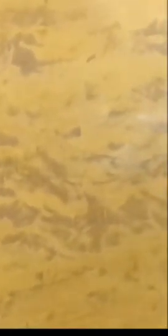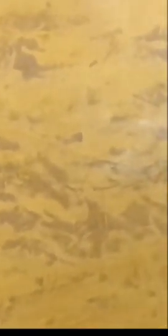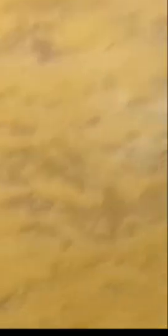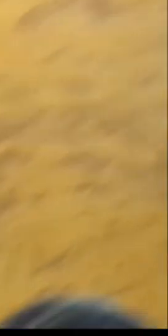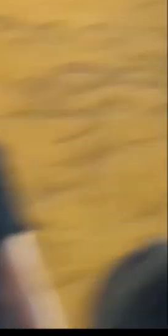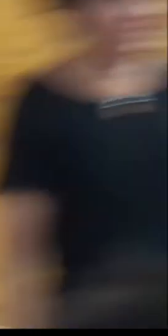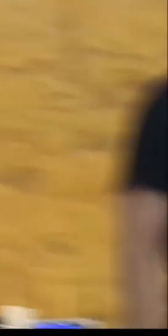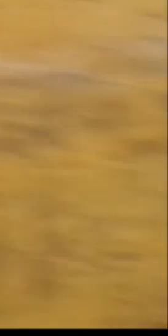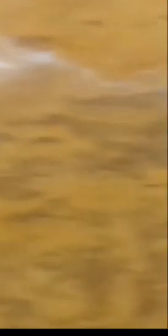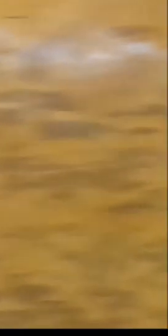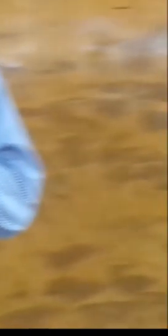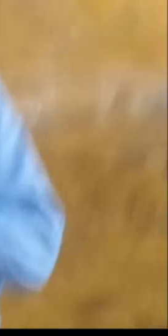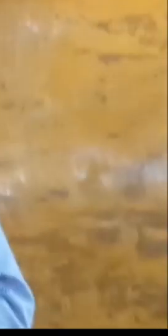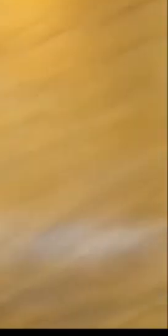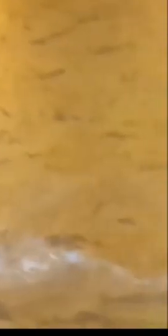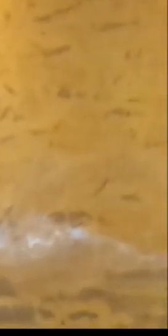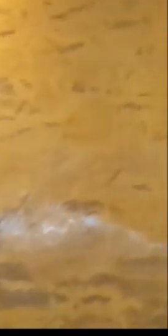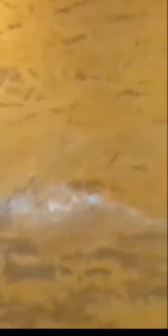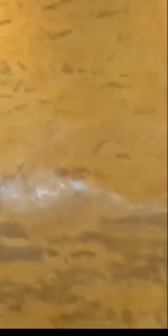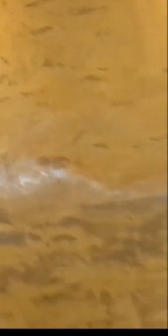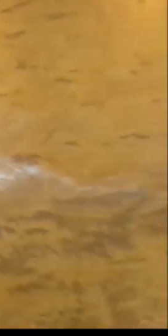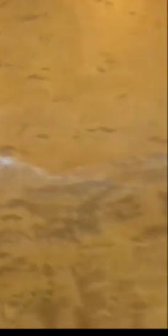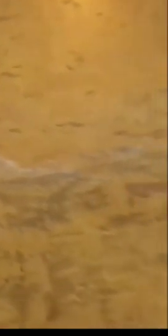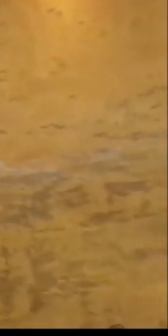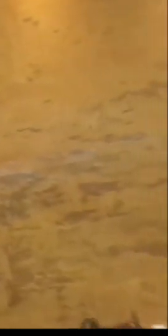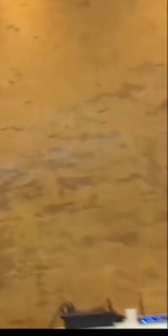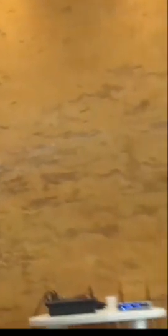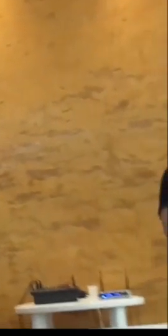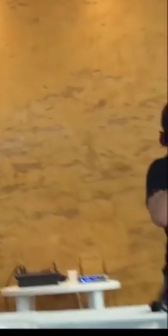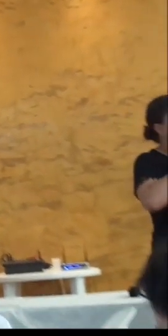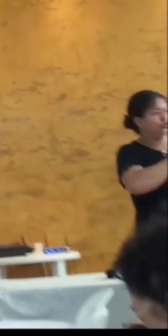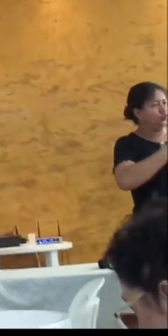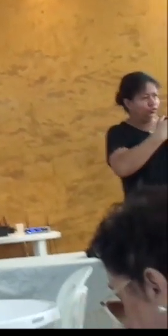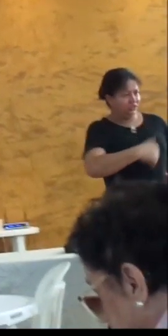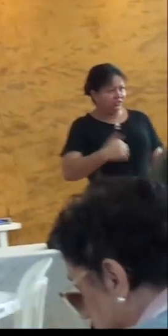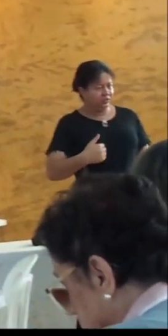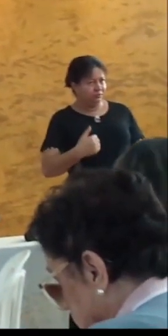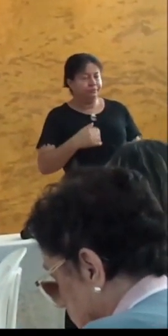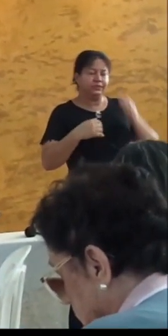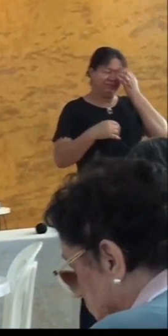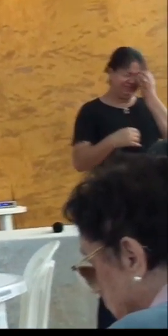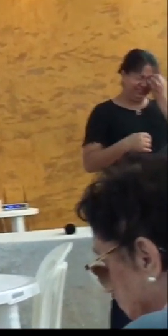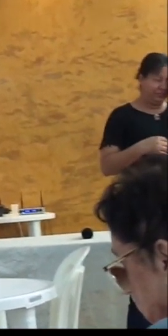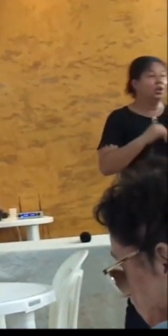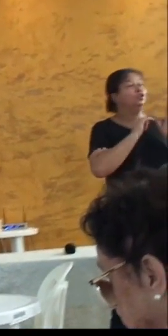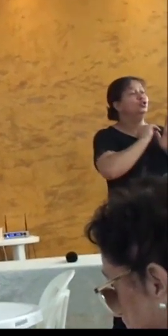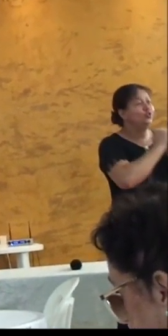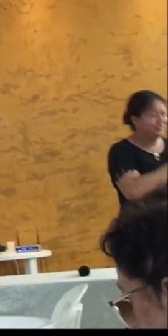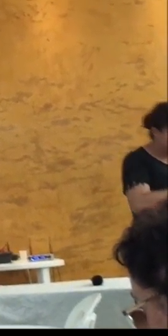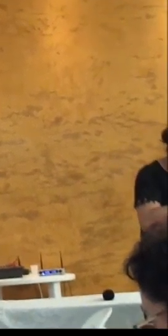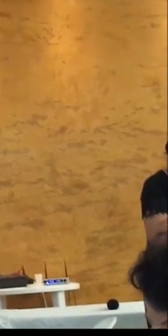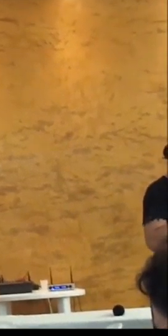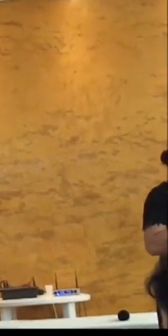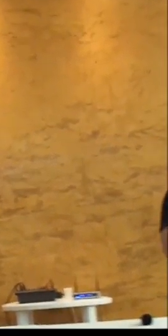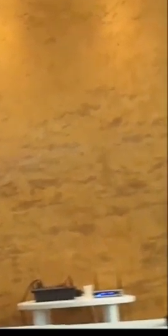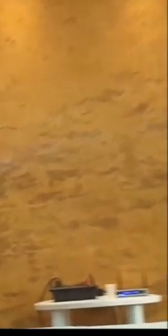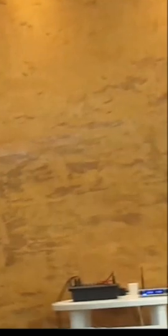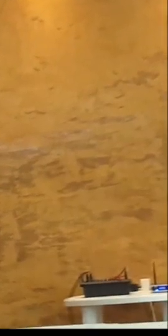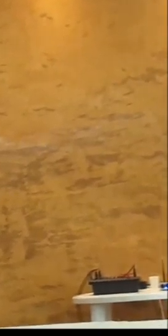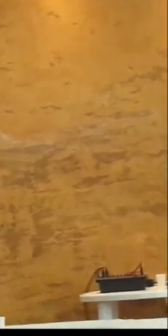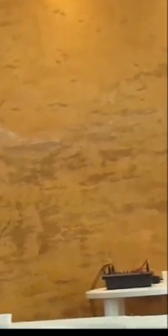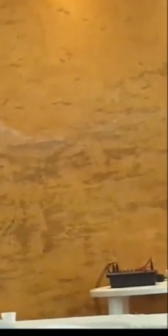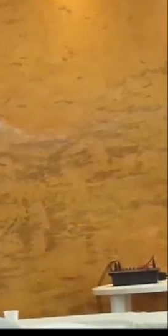Quando a gente vê o sonho de José, depois em Mateus 2, 13, ele recebe um outro